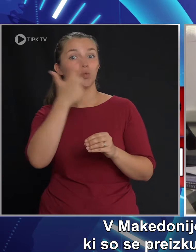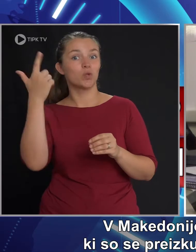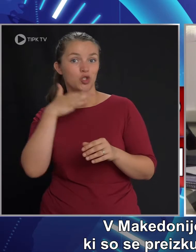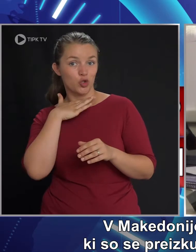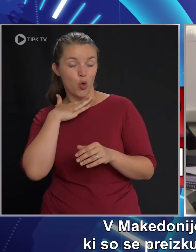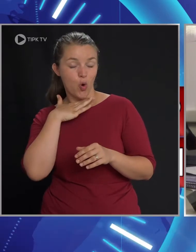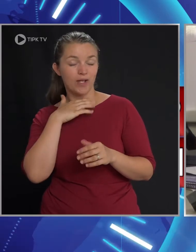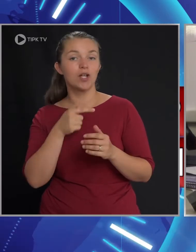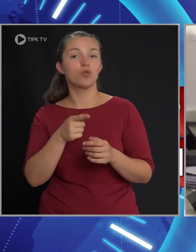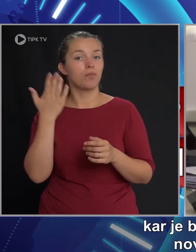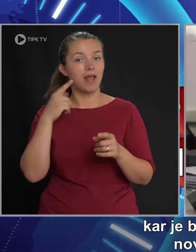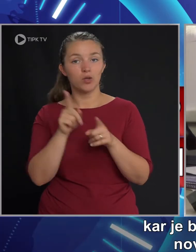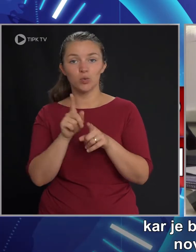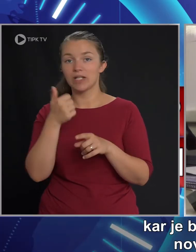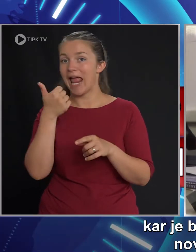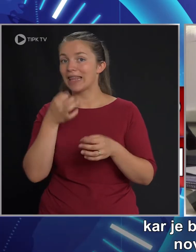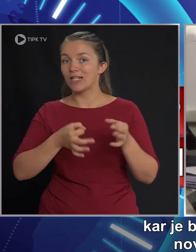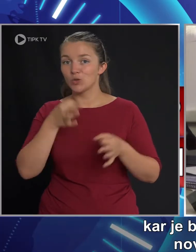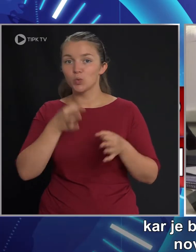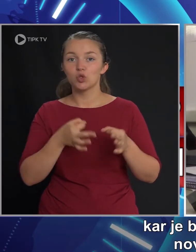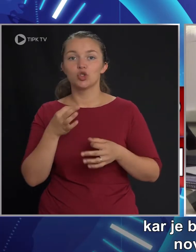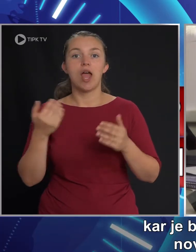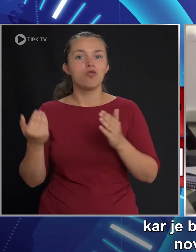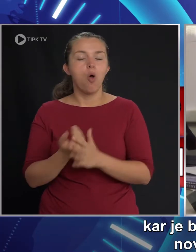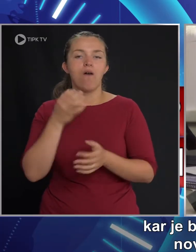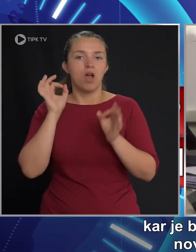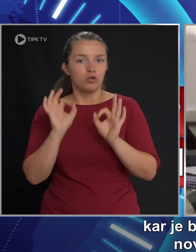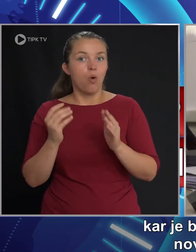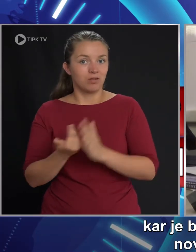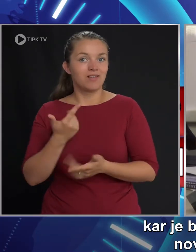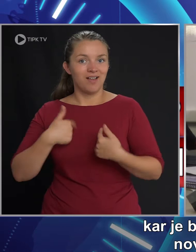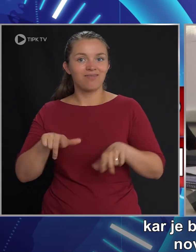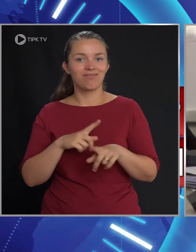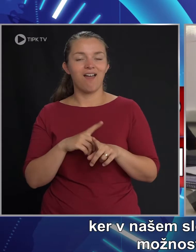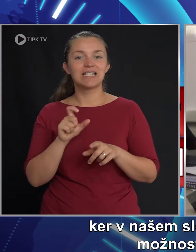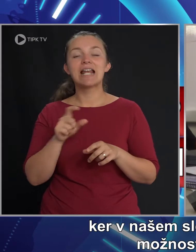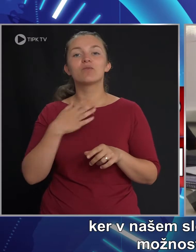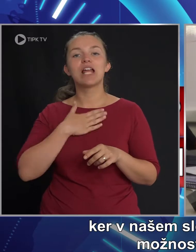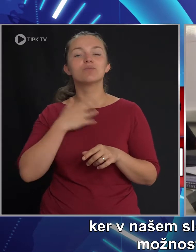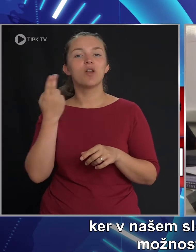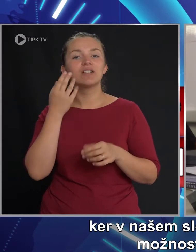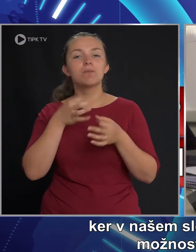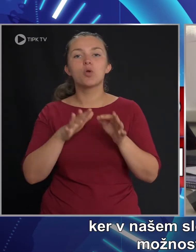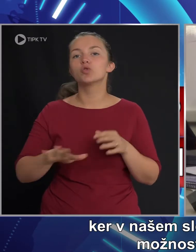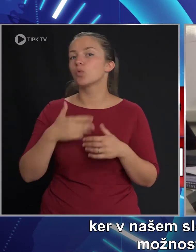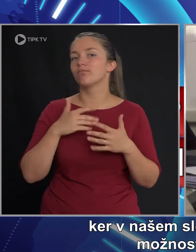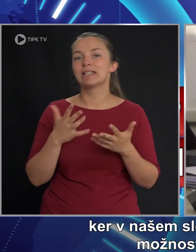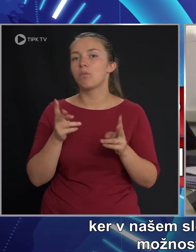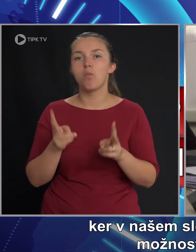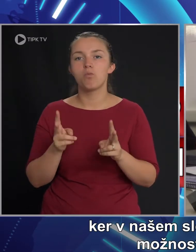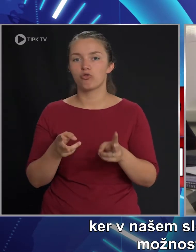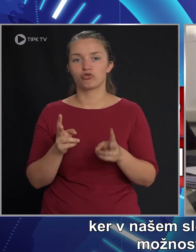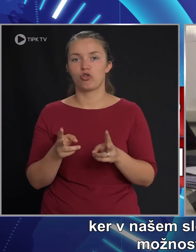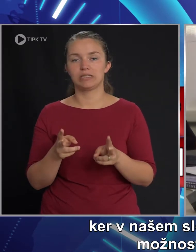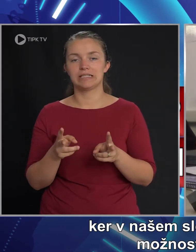v tuji šoli, kar je bila tudi ena izkušnja nova, dobra za nas, ker v našem slovenskem prostoru